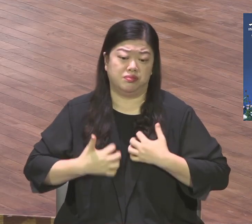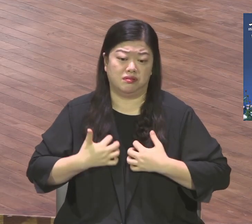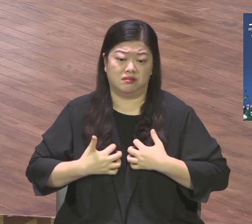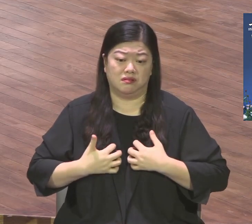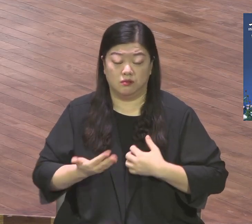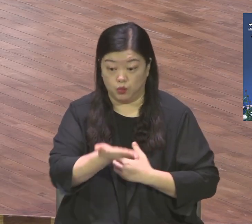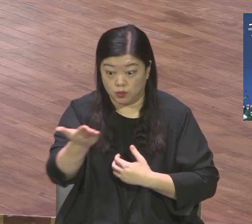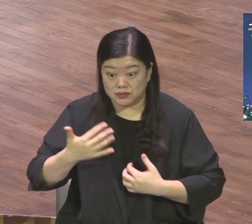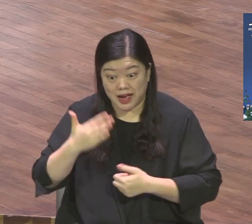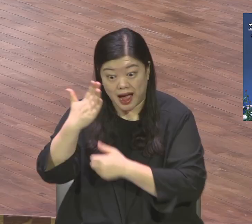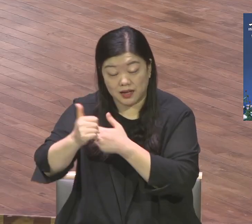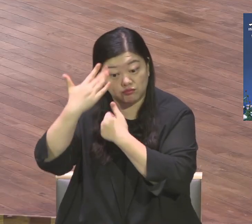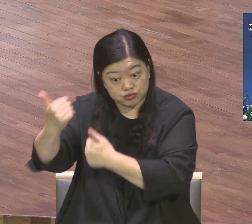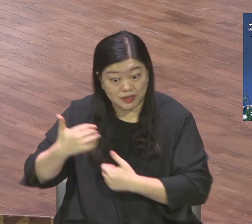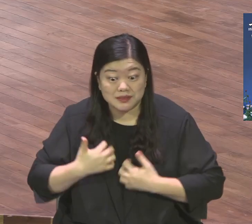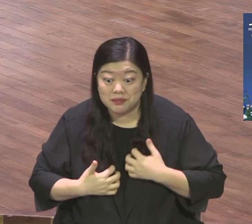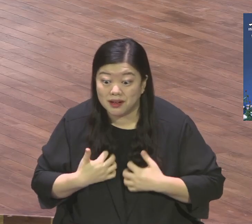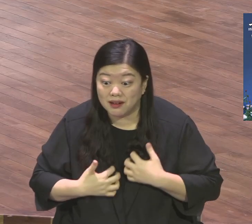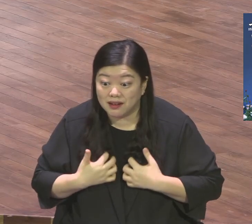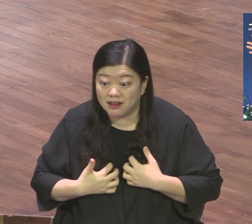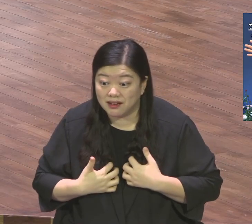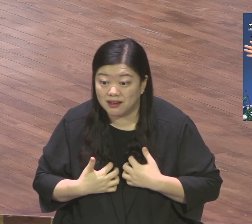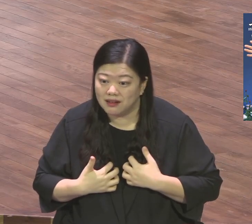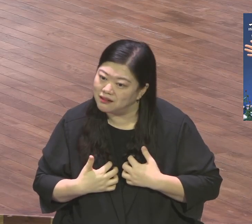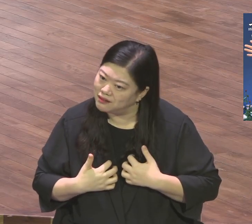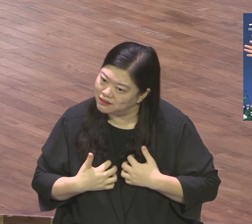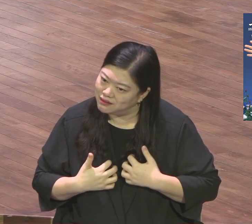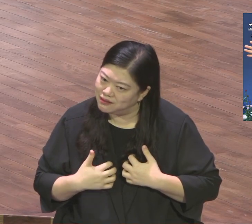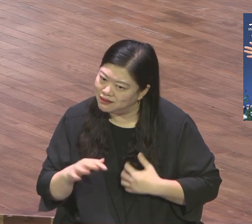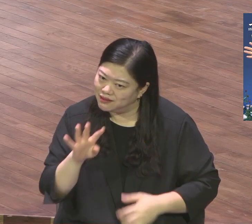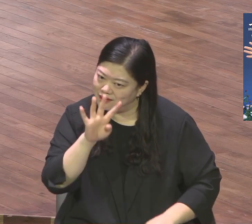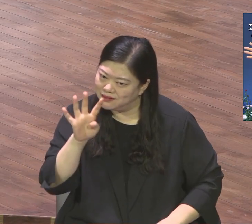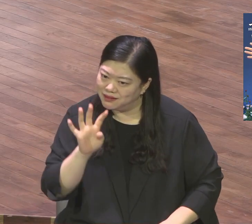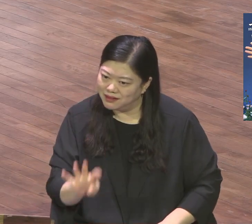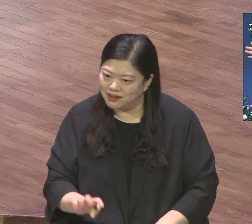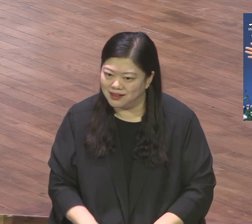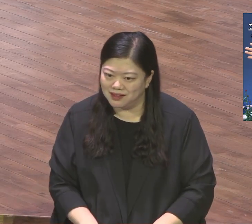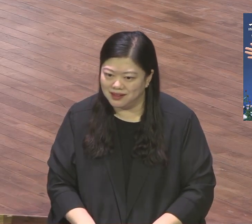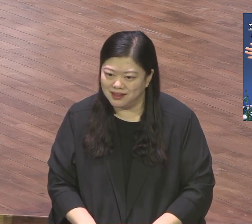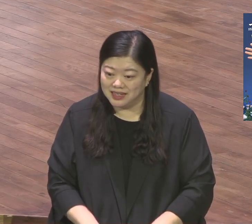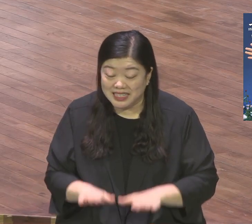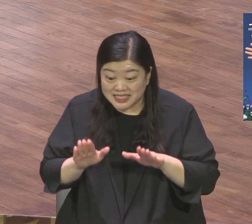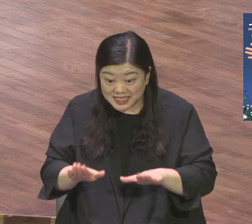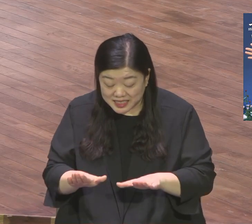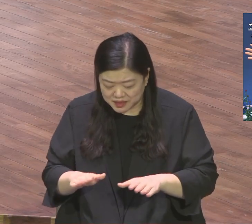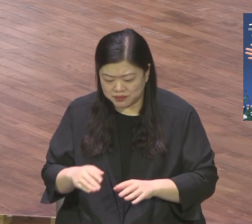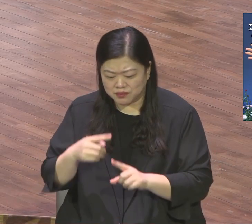있어요? 어느 교단이 이런 교단이요? 지구촌에 없어요. 그래서 문 다 닫았어요.